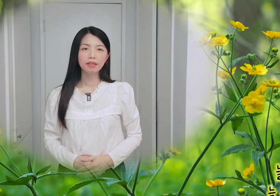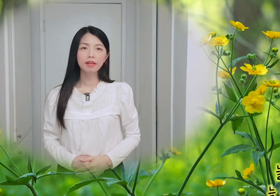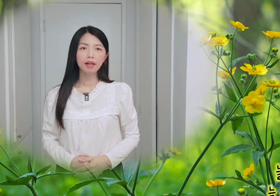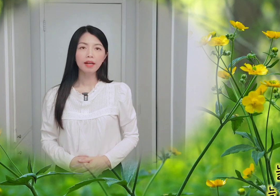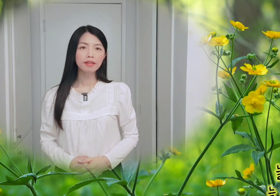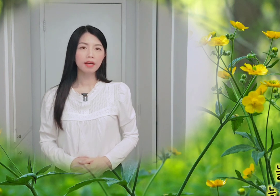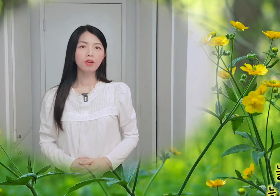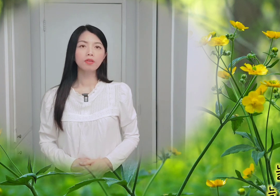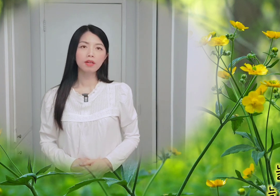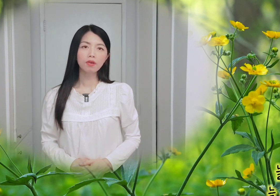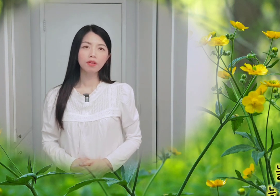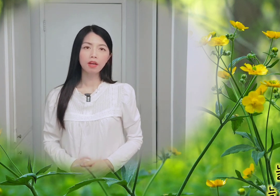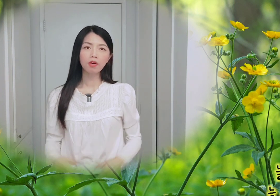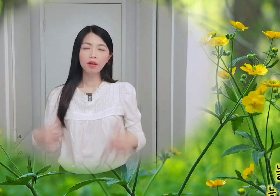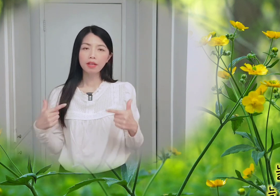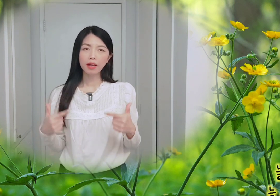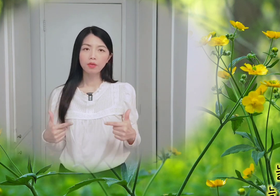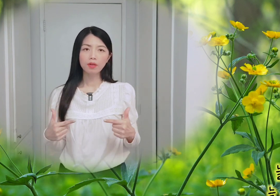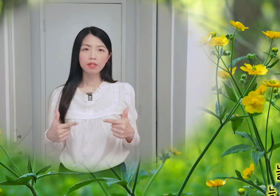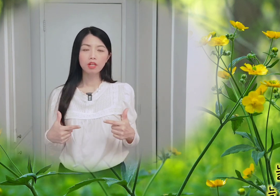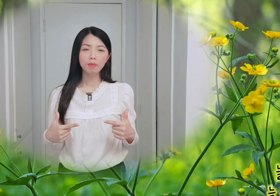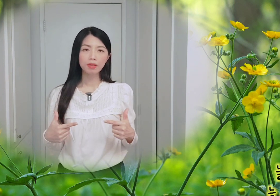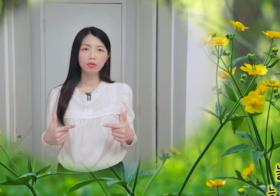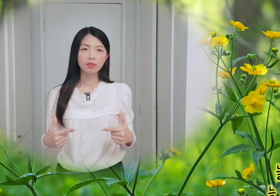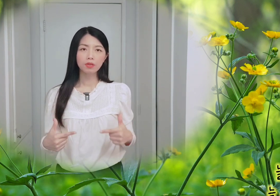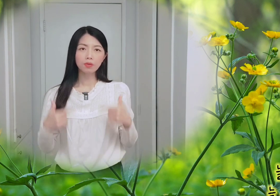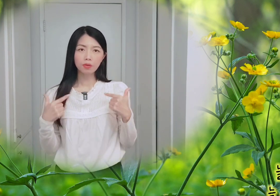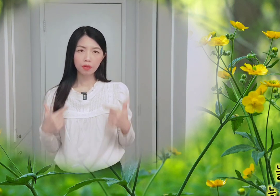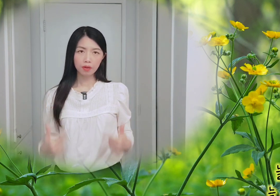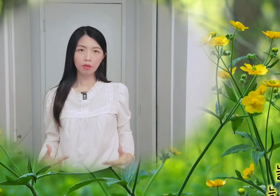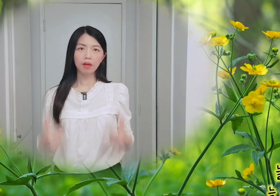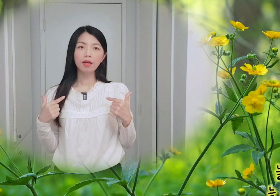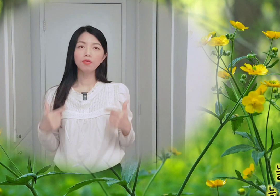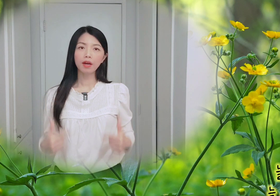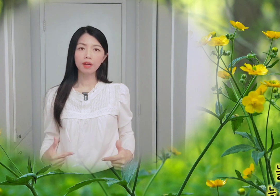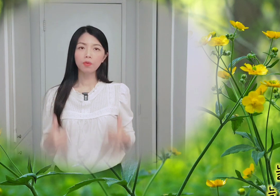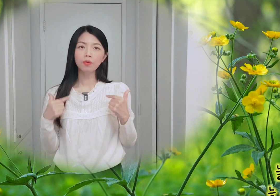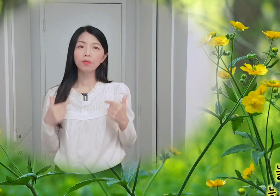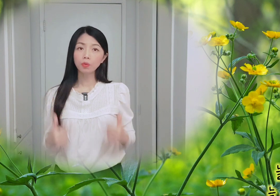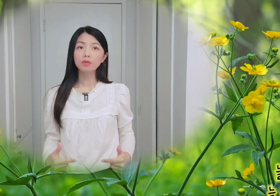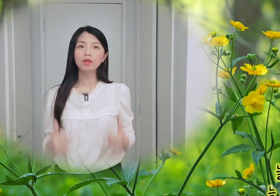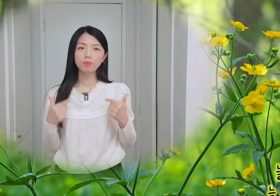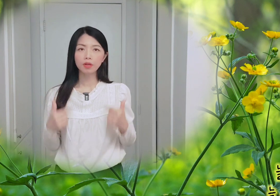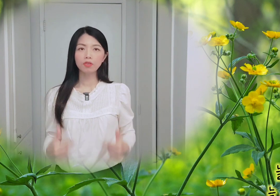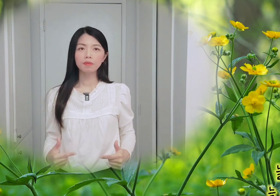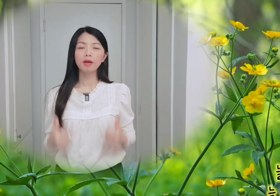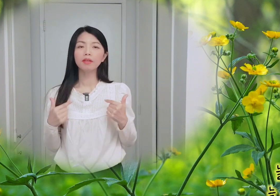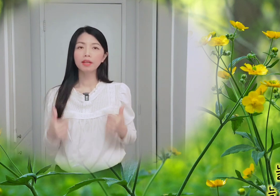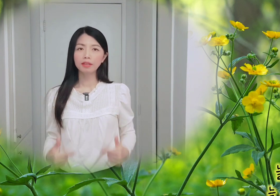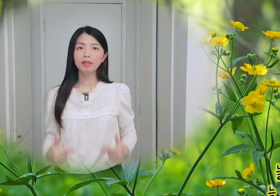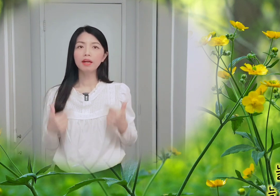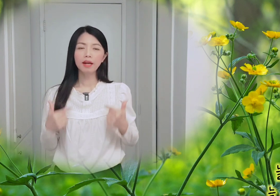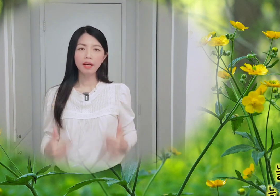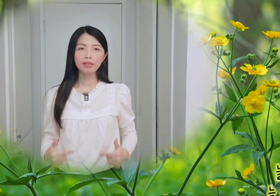했지. 늘, 항상 이런 뜻의 수어는요. 양손을 니은처럼 만들어 주시고 이렇게 위아래로 동시에 움직여